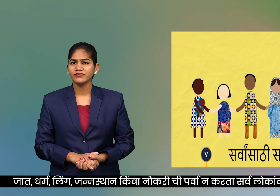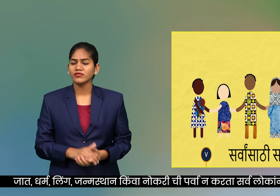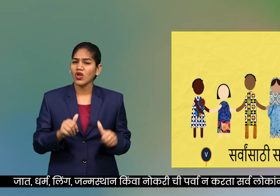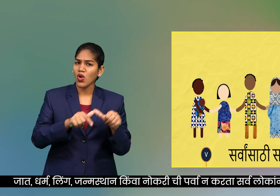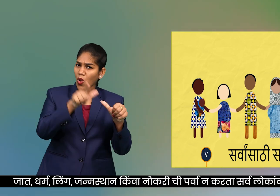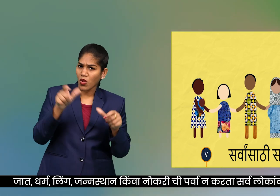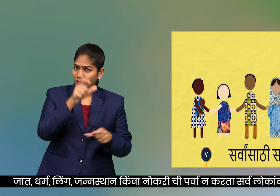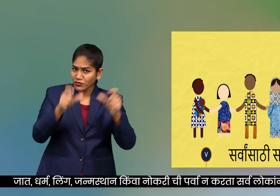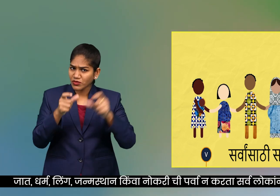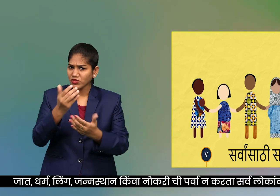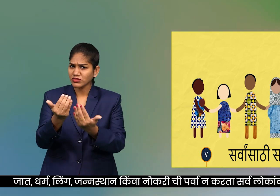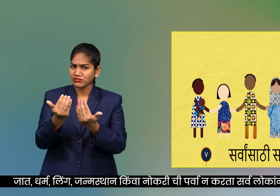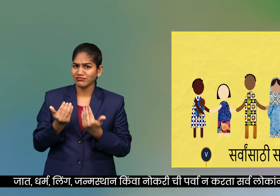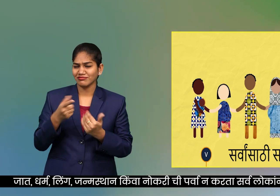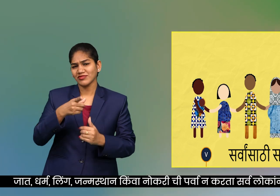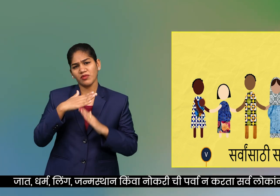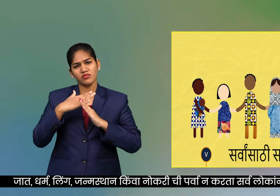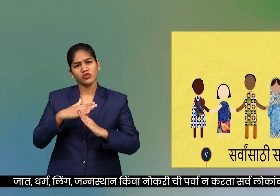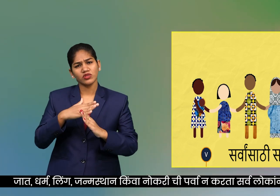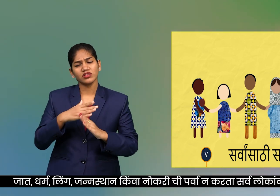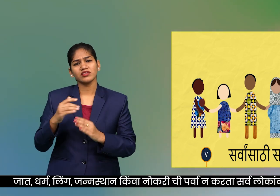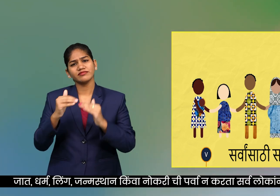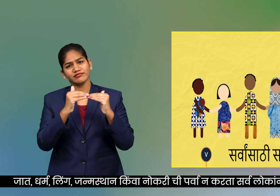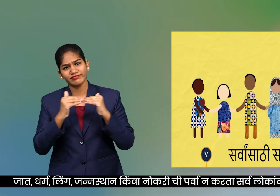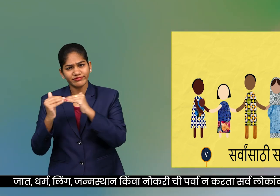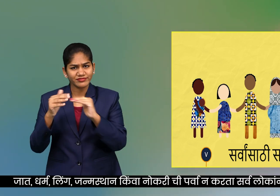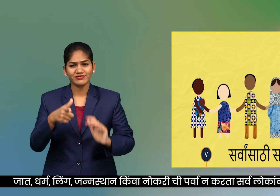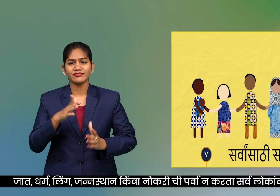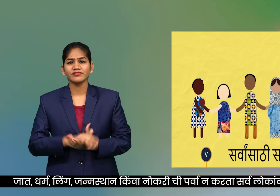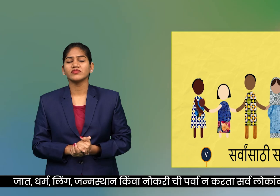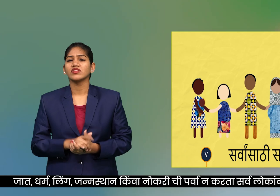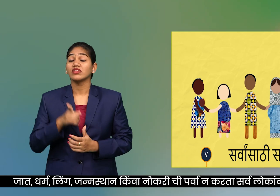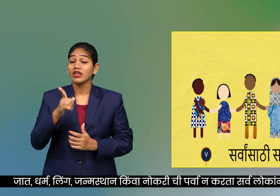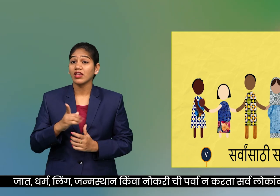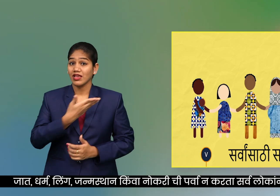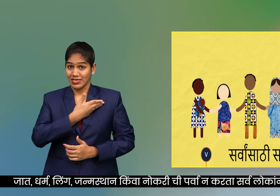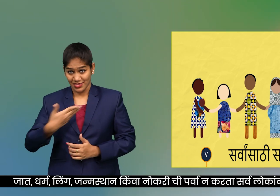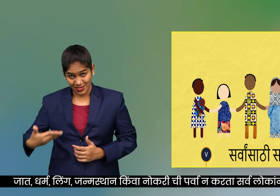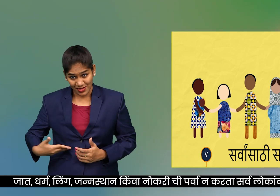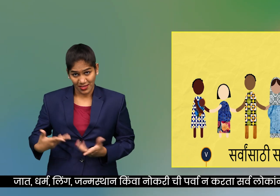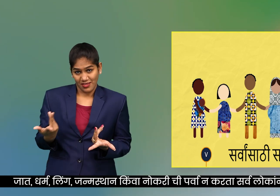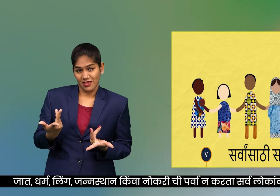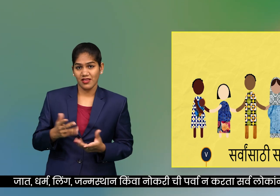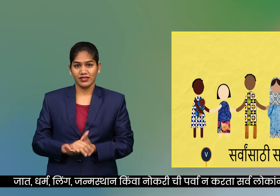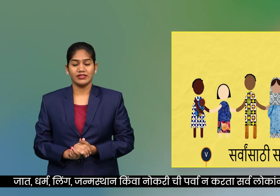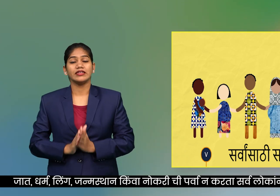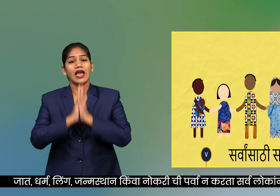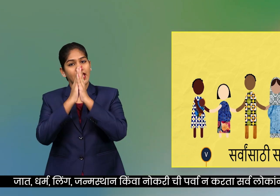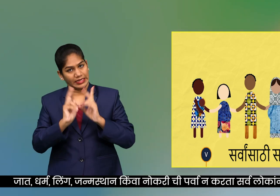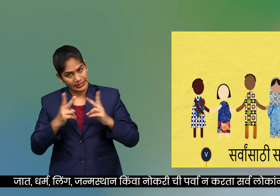जात, धर्म, लिंग, जन्मस्थान किंवा नोकरीची पर्वा न करता सर्व लोकांना समान संरक्षण